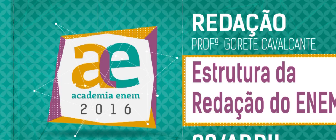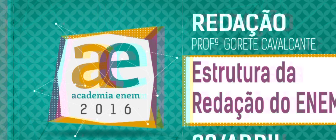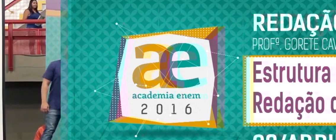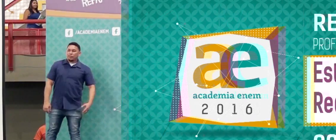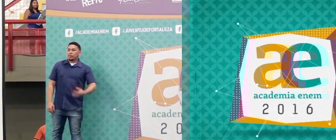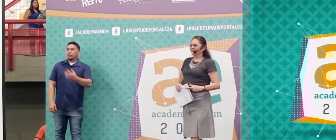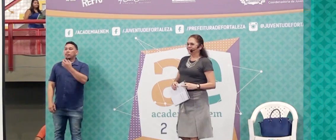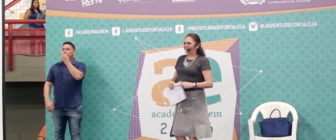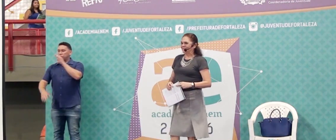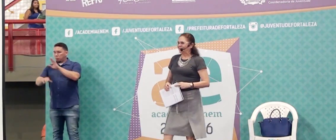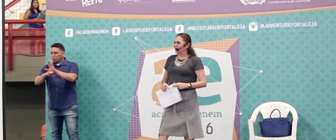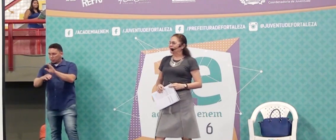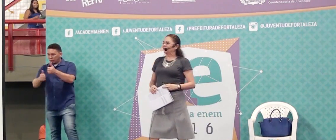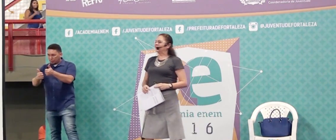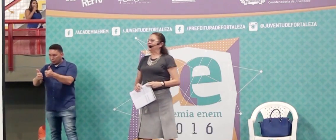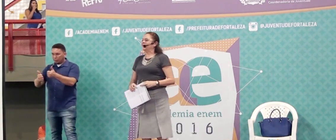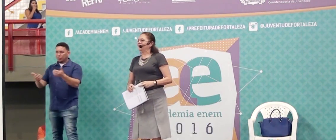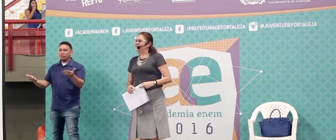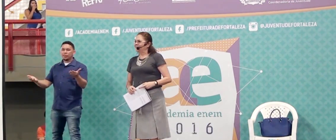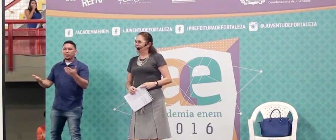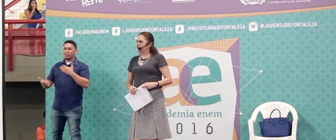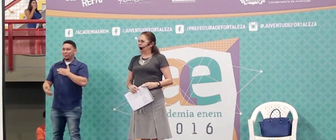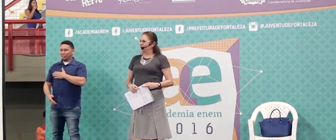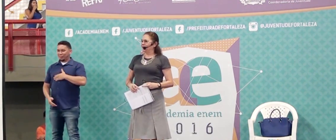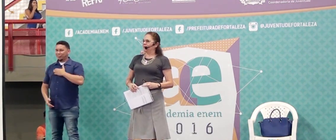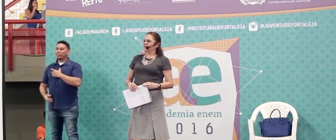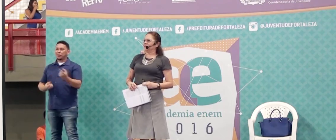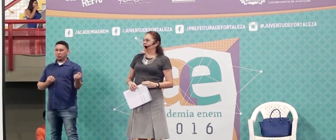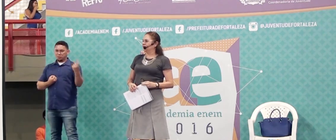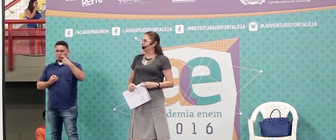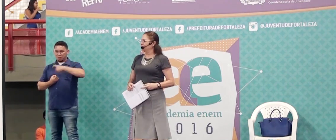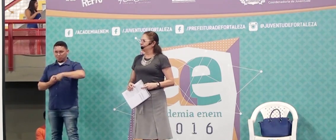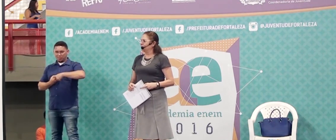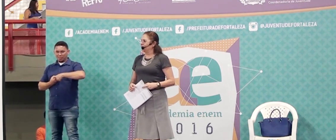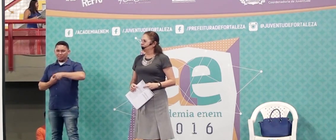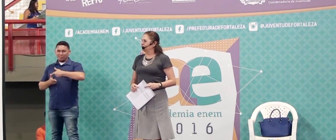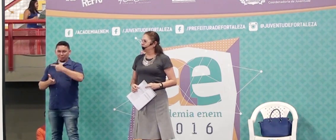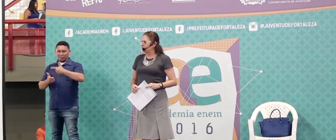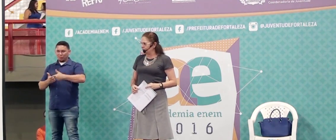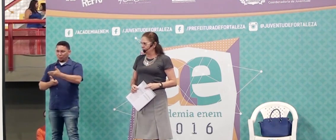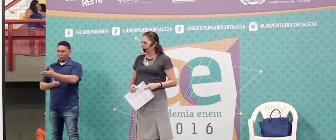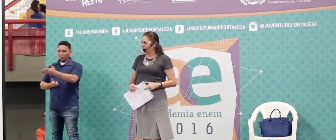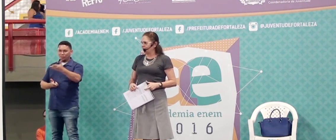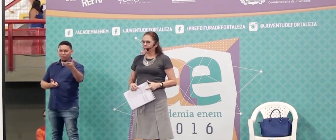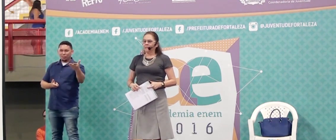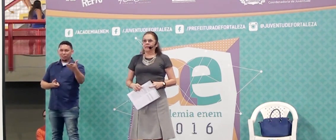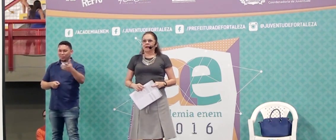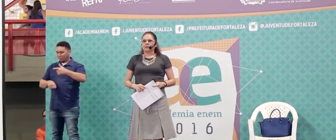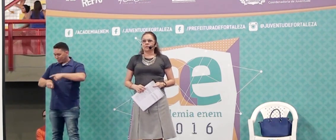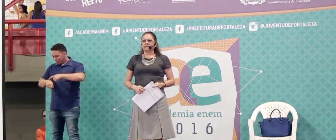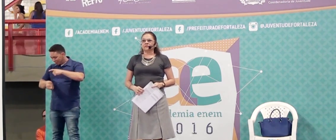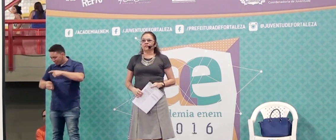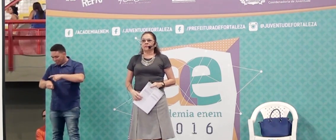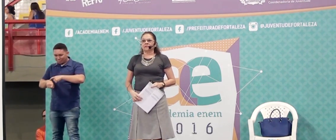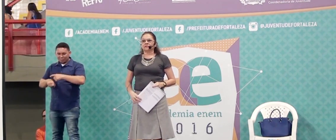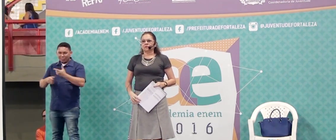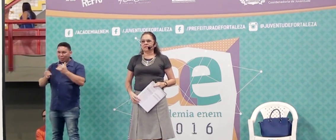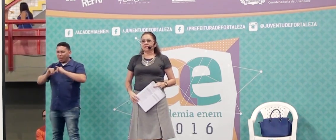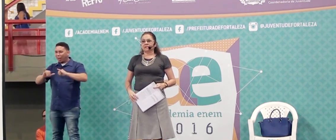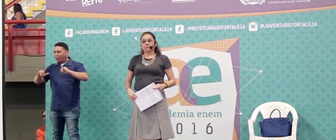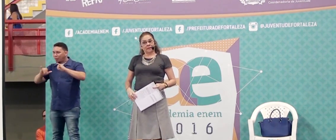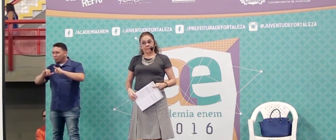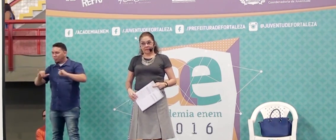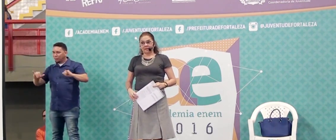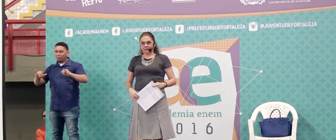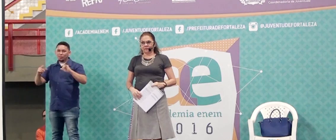Boa tarde, pessoal. Com muita alegria, estou aqui mais uma vez para dividirmos, algumas